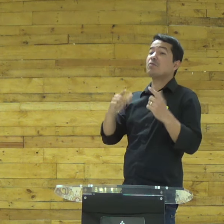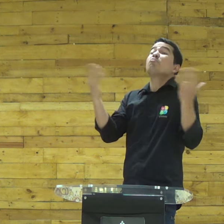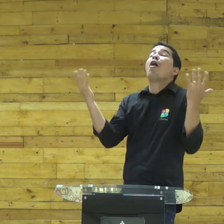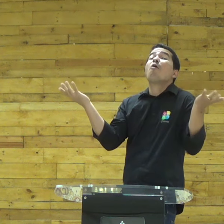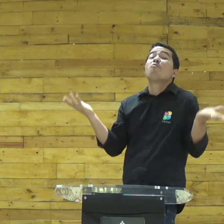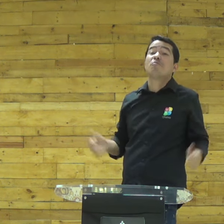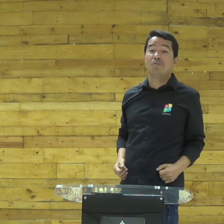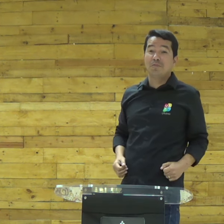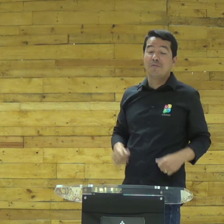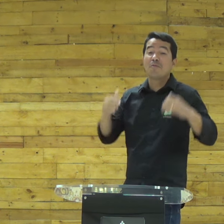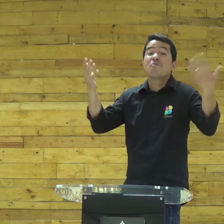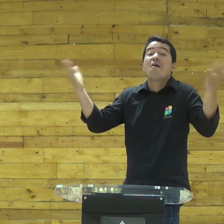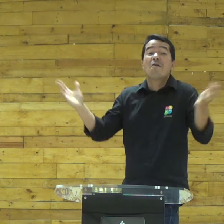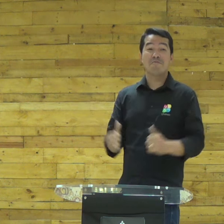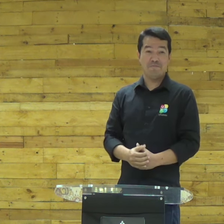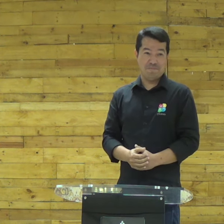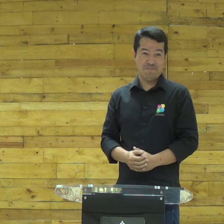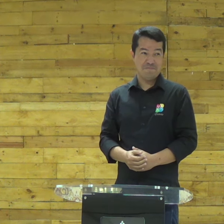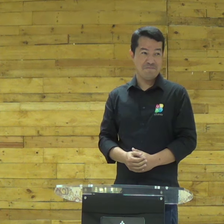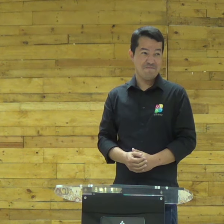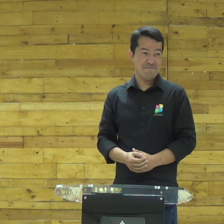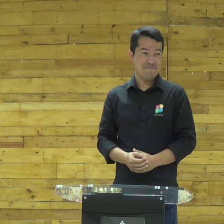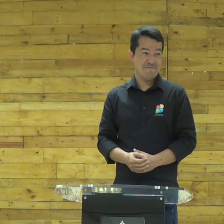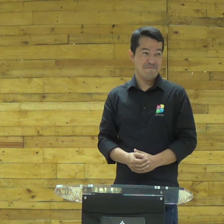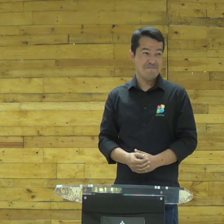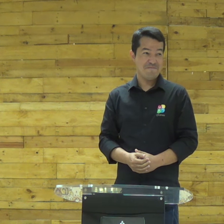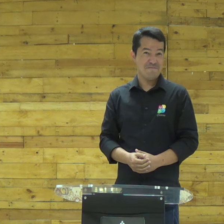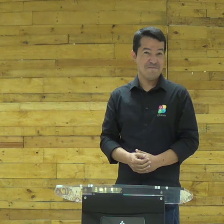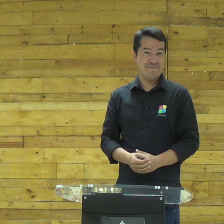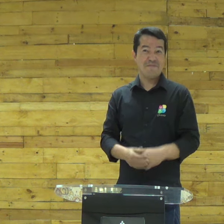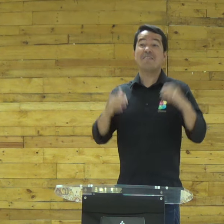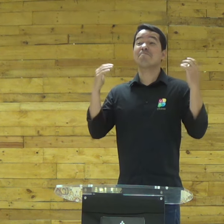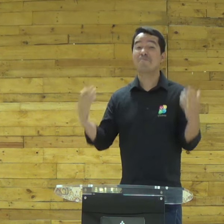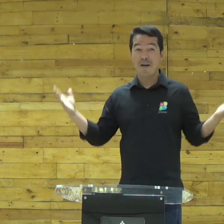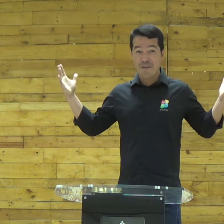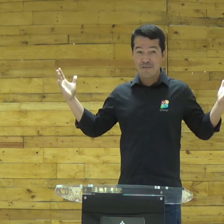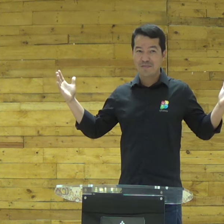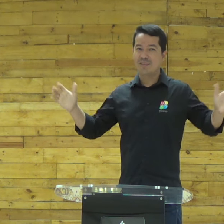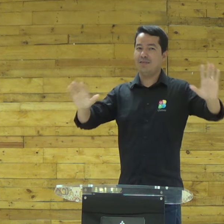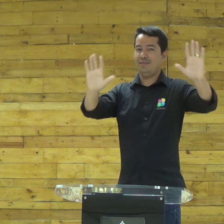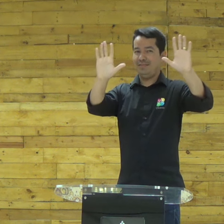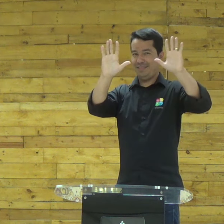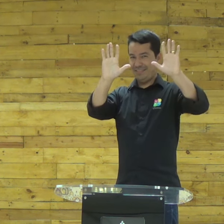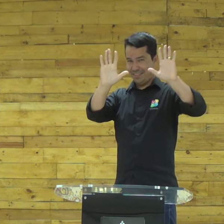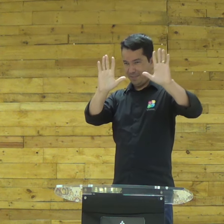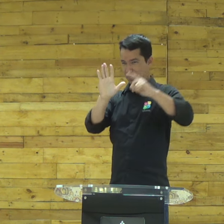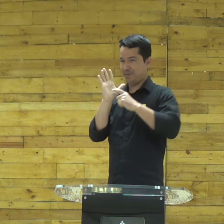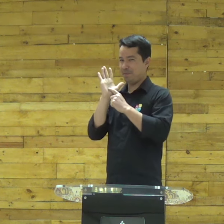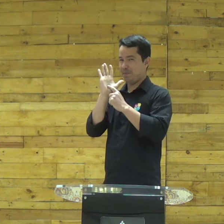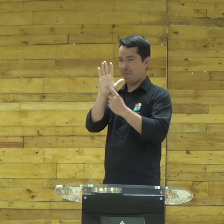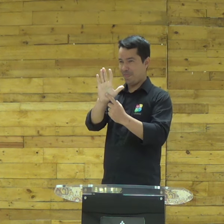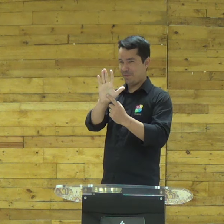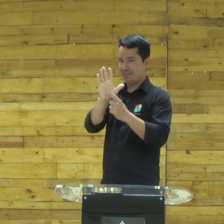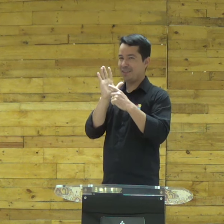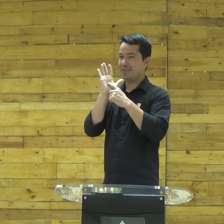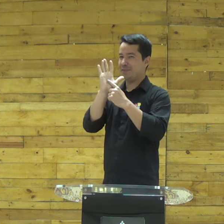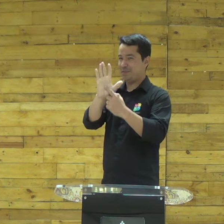novo que Jesus tem Mas quais quais vou mostrar